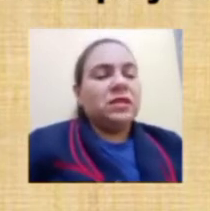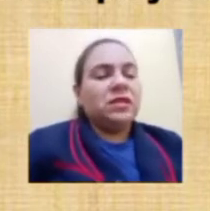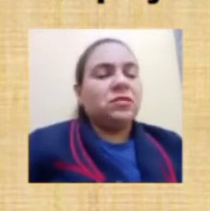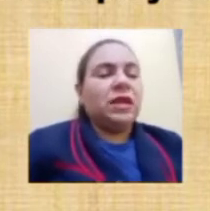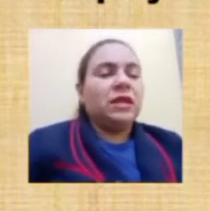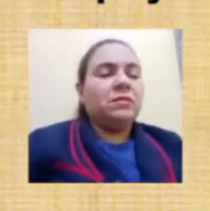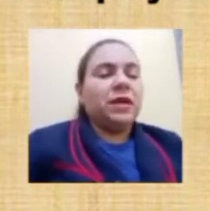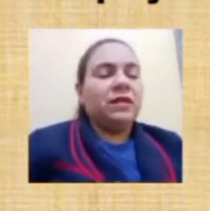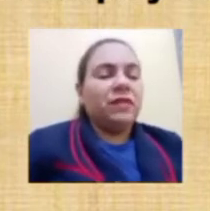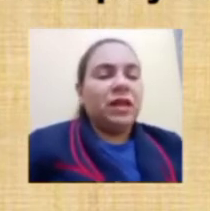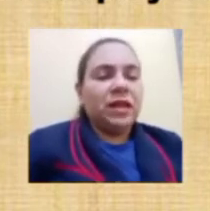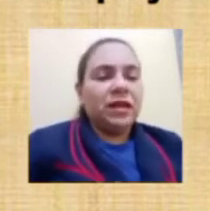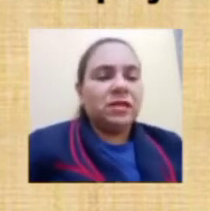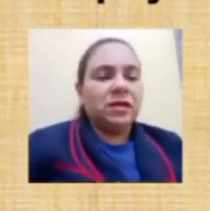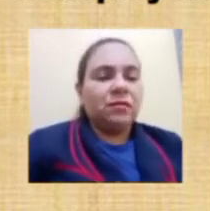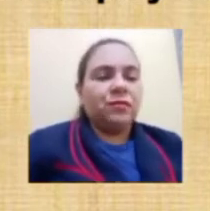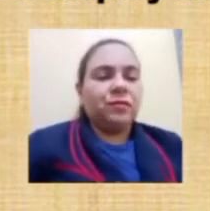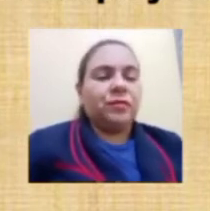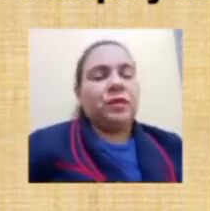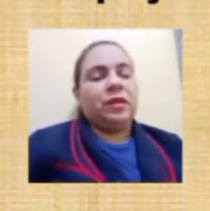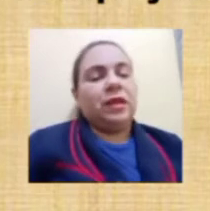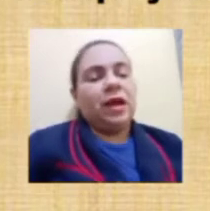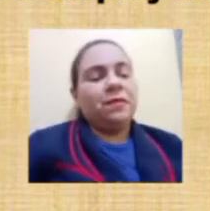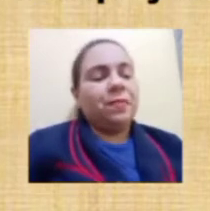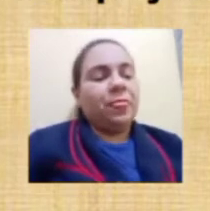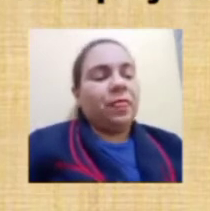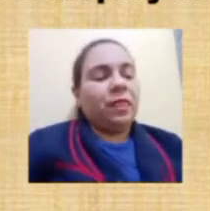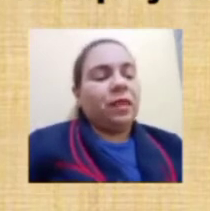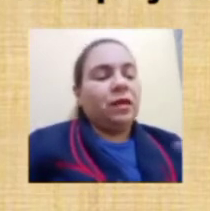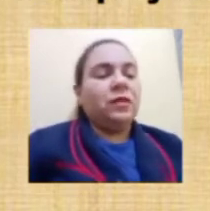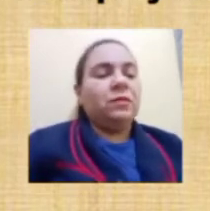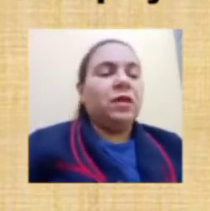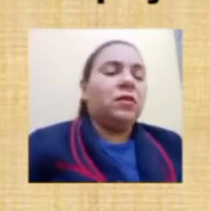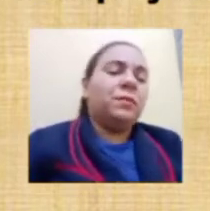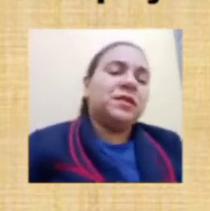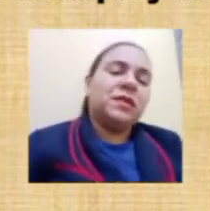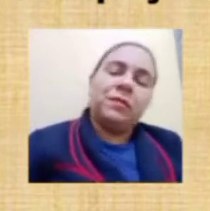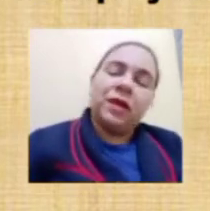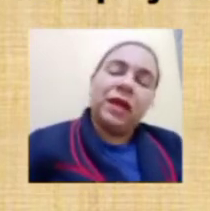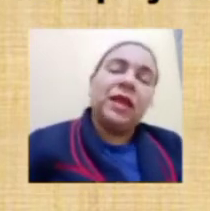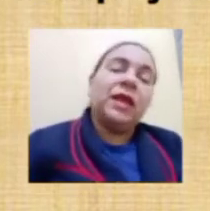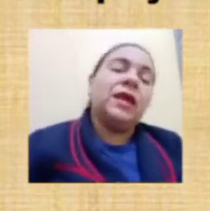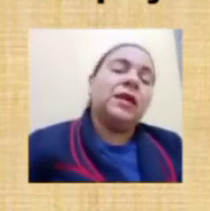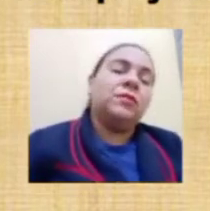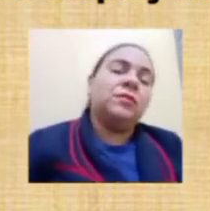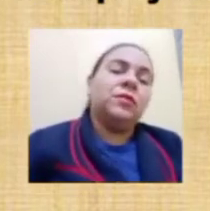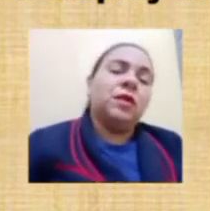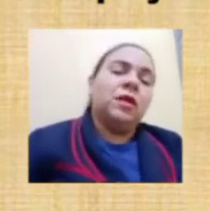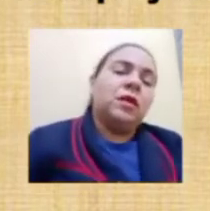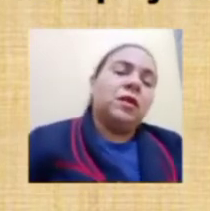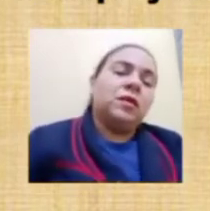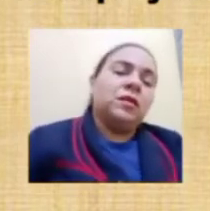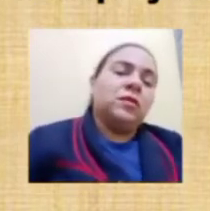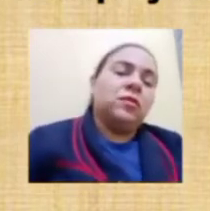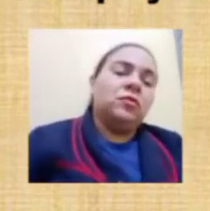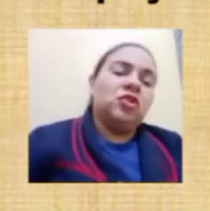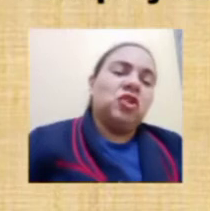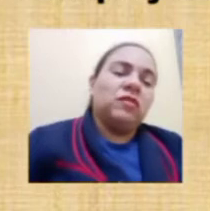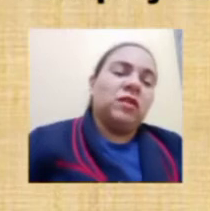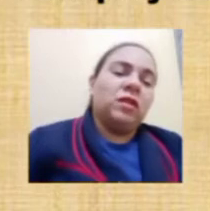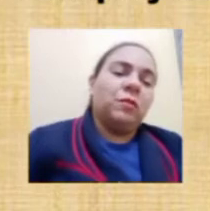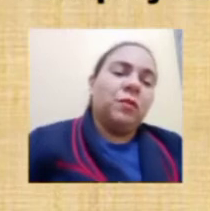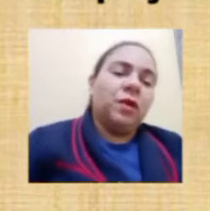já como exercício. Como eu disse no início, aí na introdução, copie no caderno de vocês,